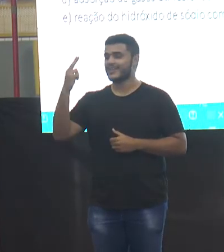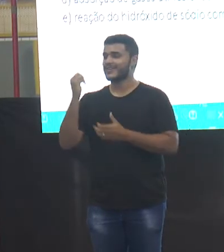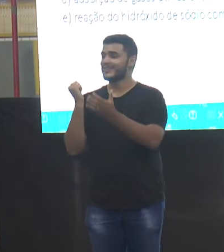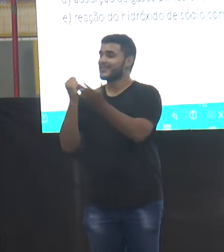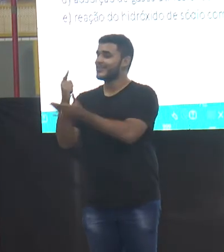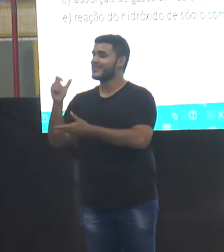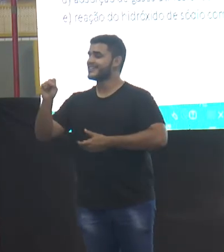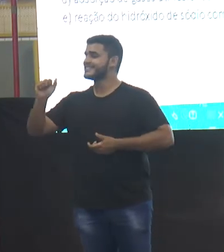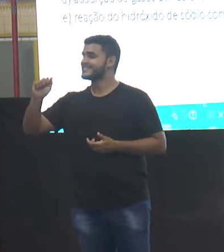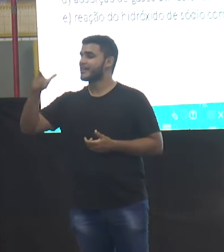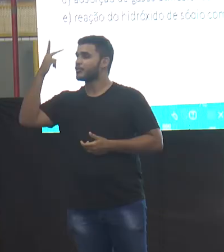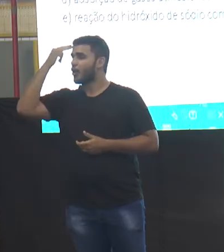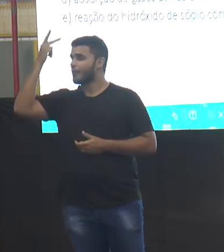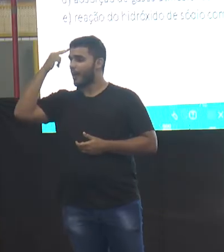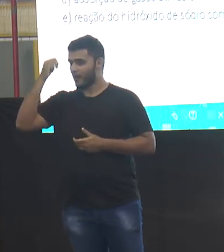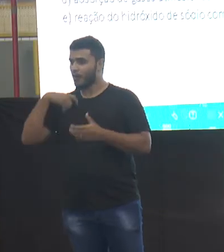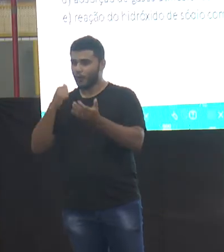sal?